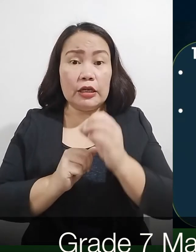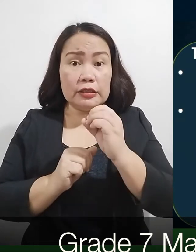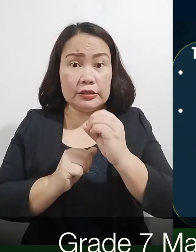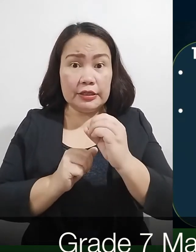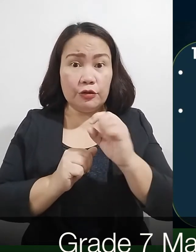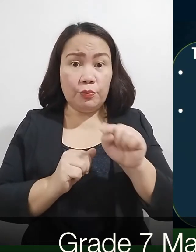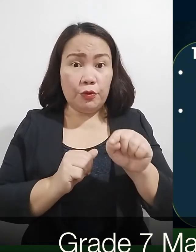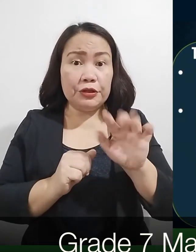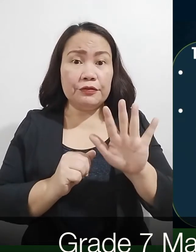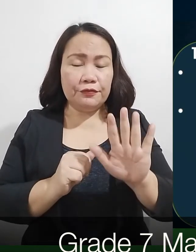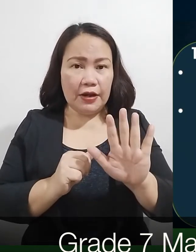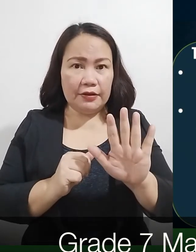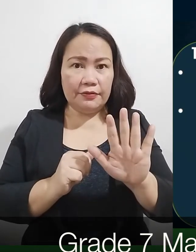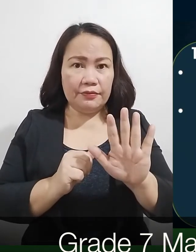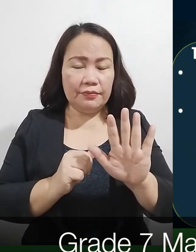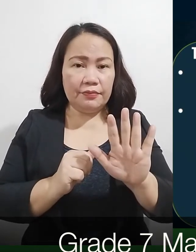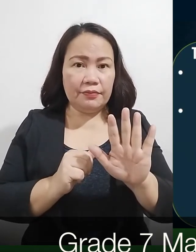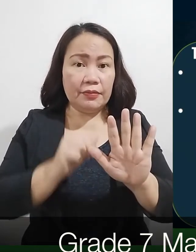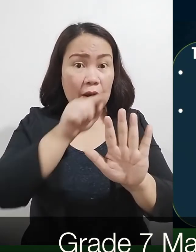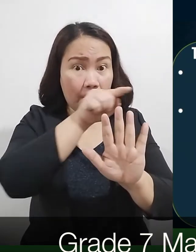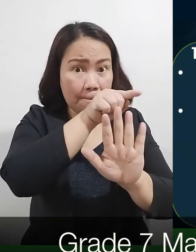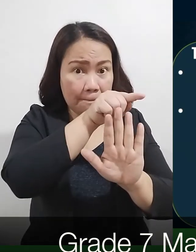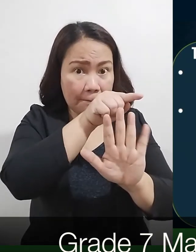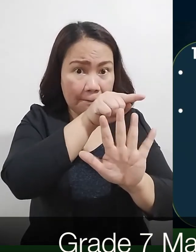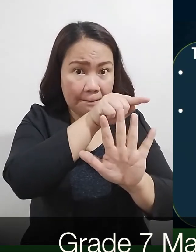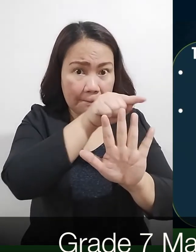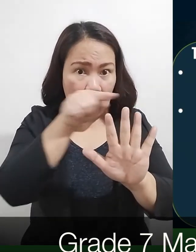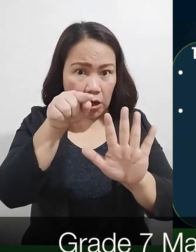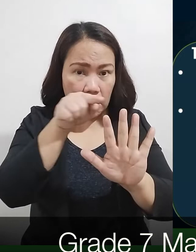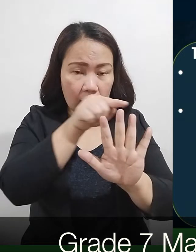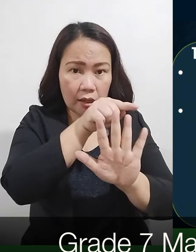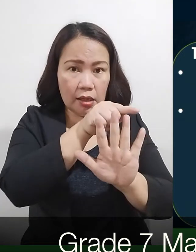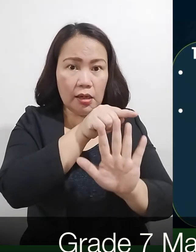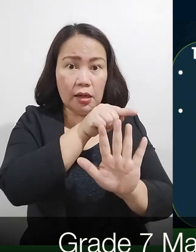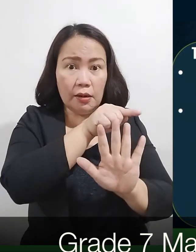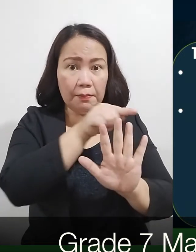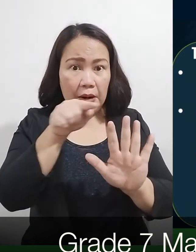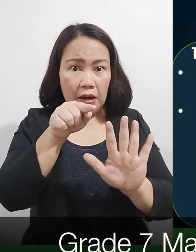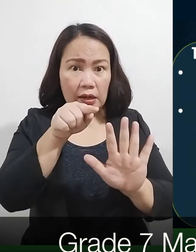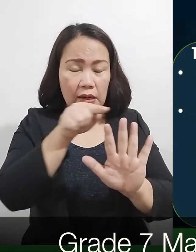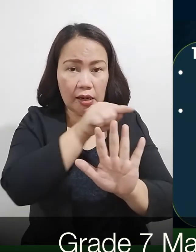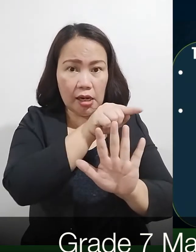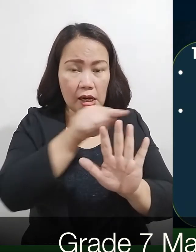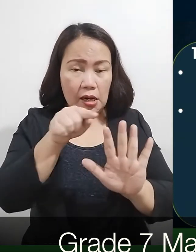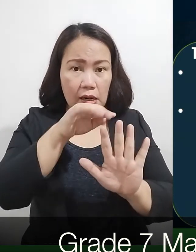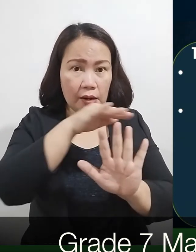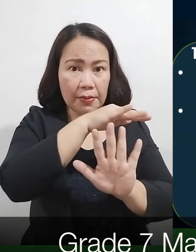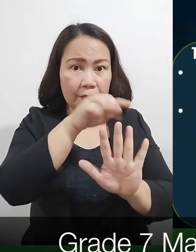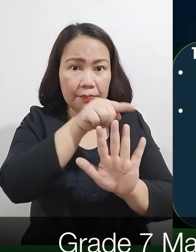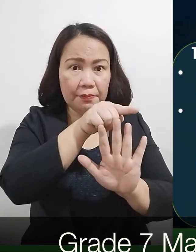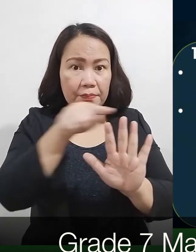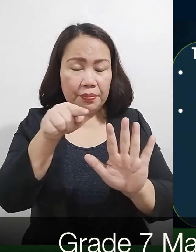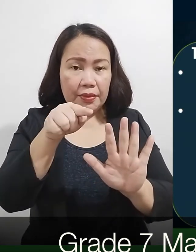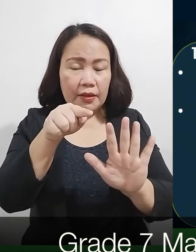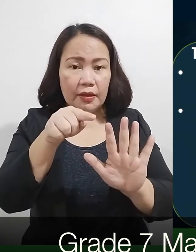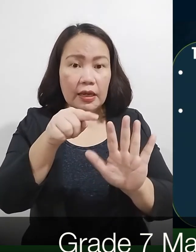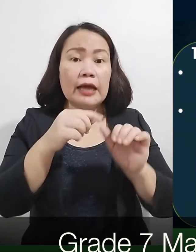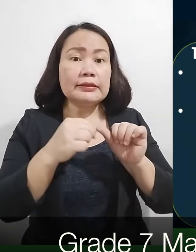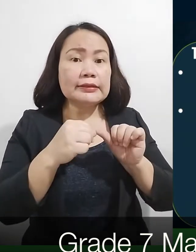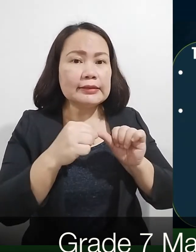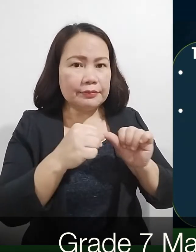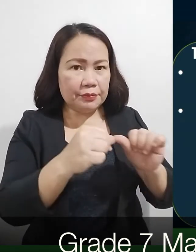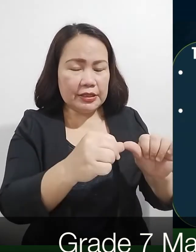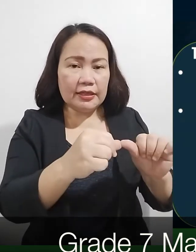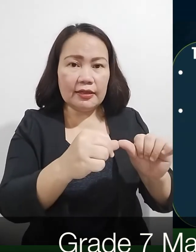can have 0.5 and then you put a bar doon above doon sa repeating digit natin. So, since